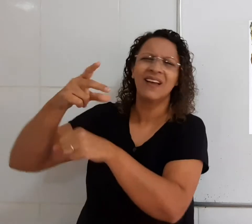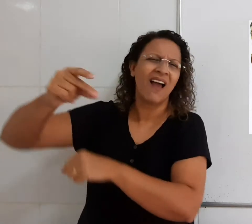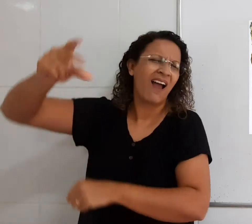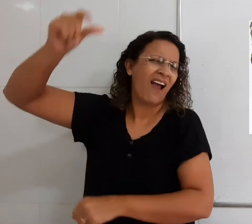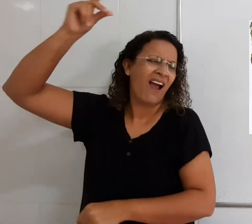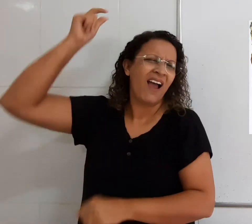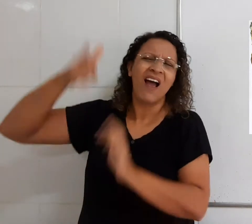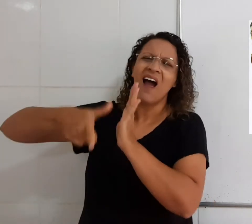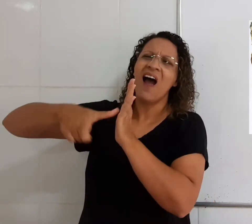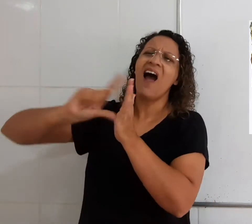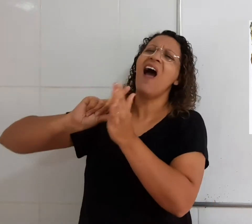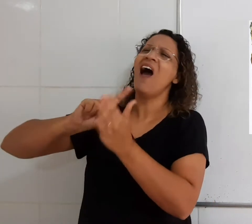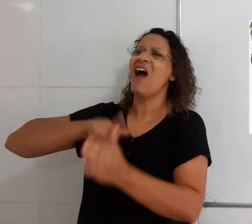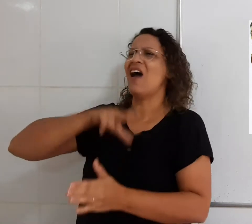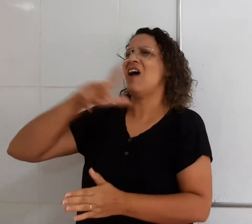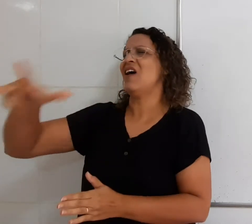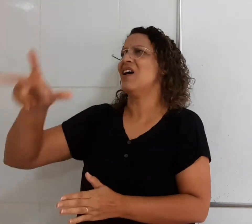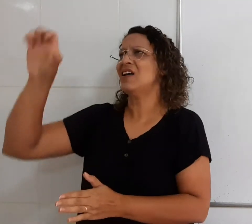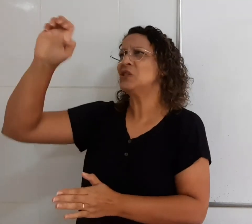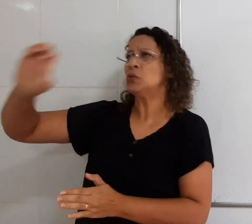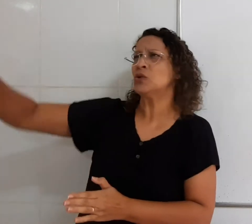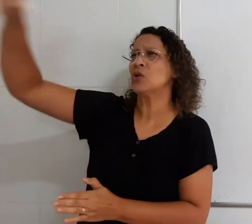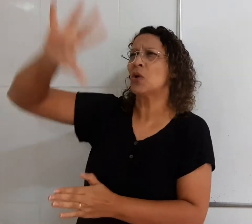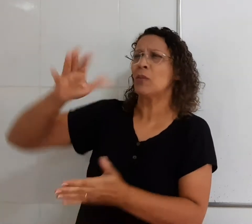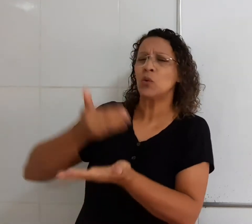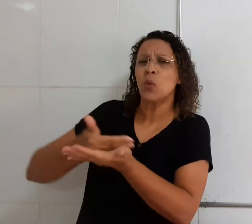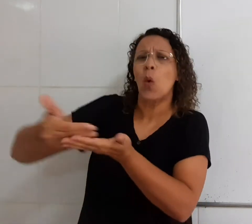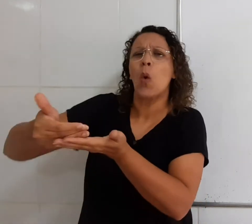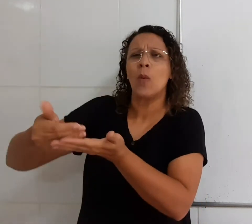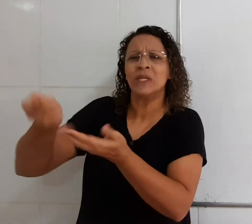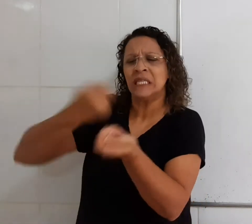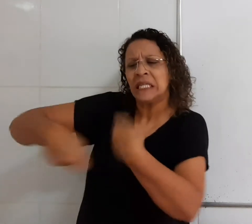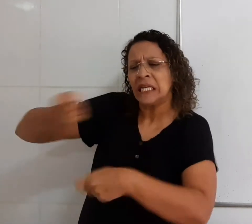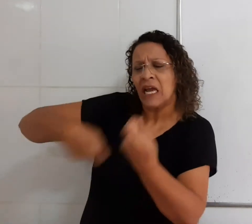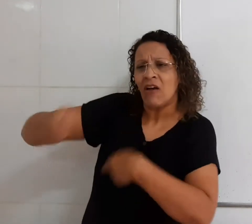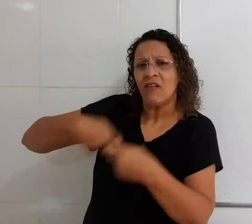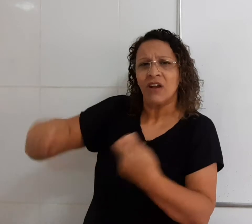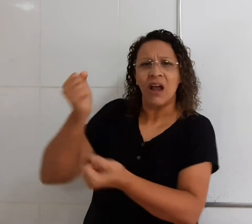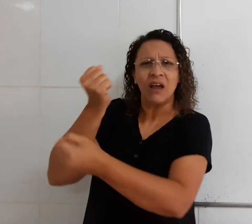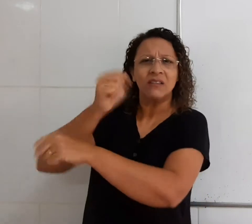europeus começarem a traficar escravos pelo Oceano Atlântico.